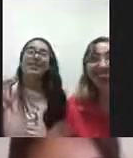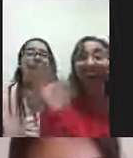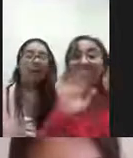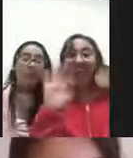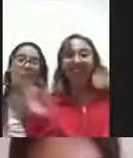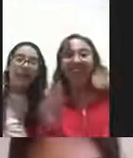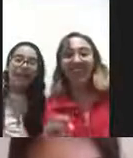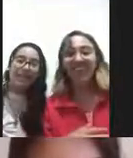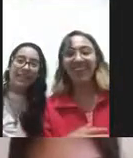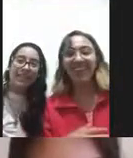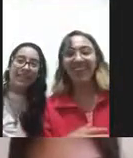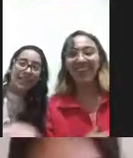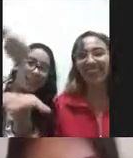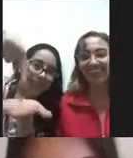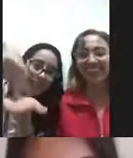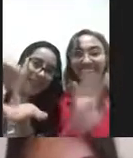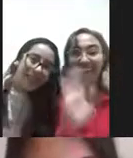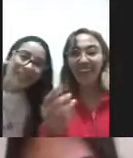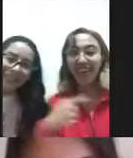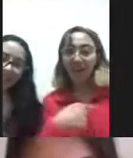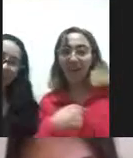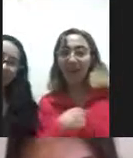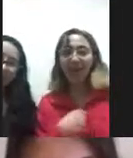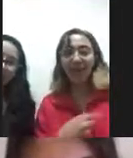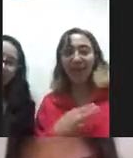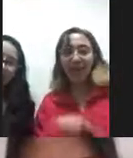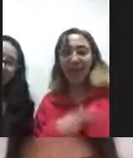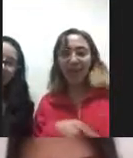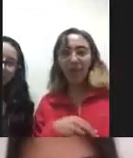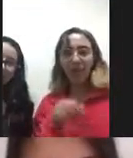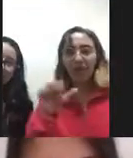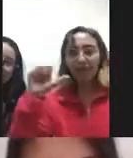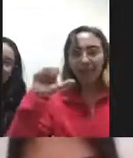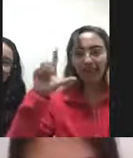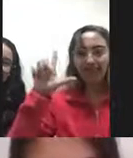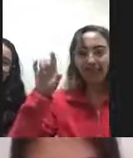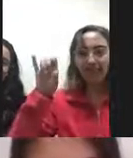Bueno, ya no los traigo porque Ali sigue trabajando. Me voy a desconectar.